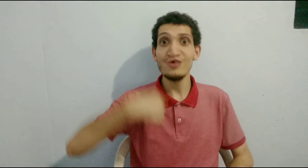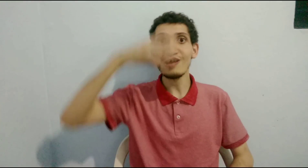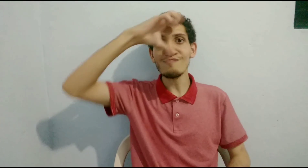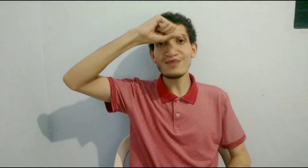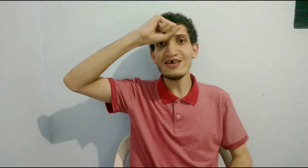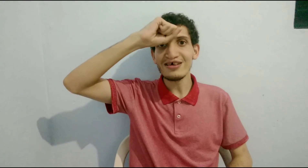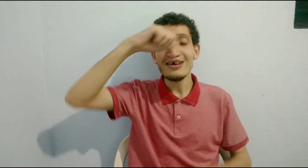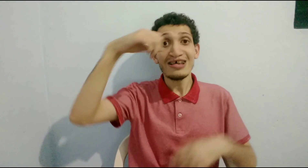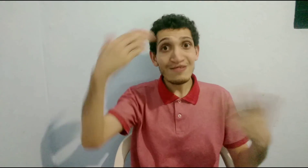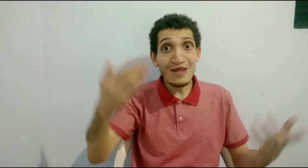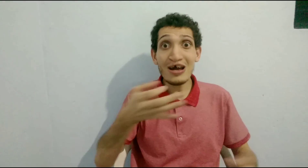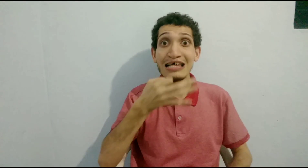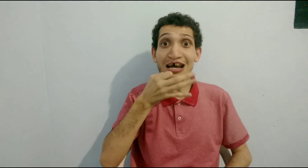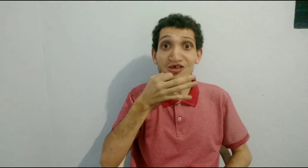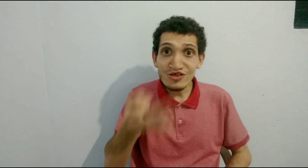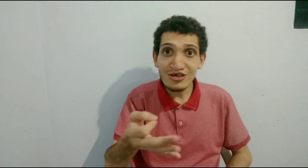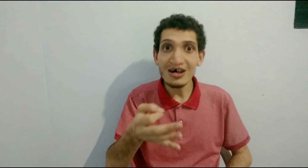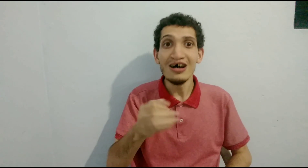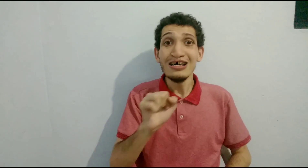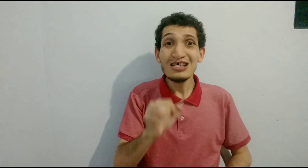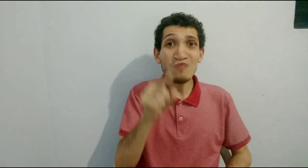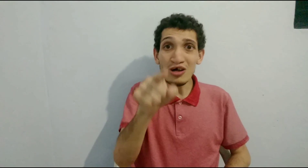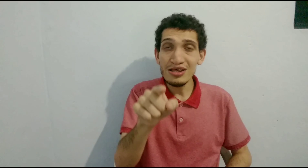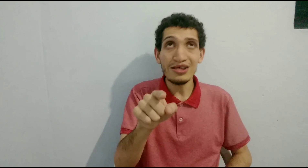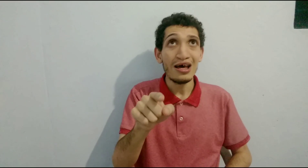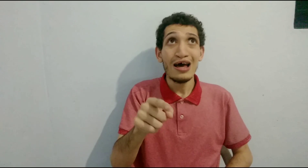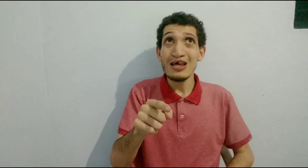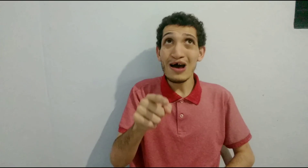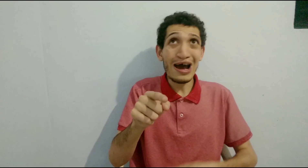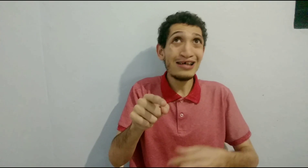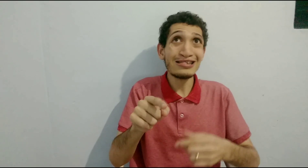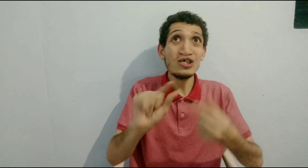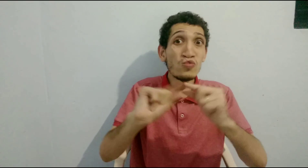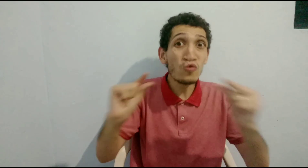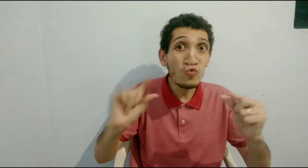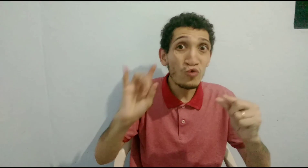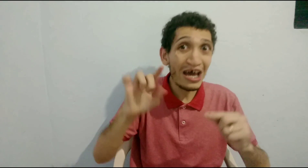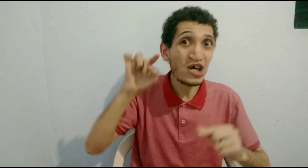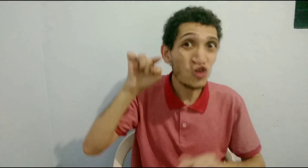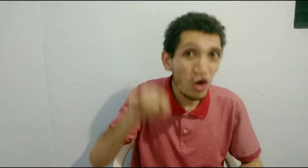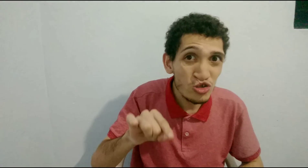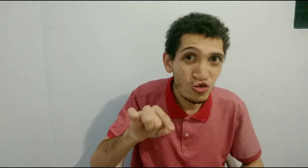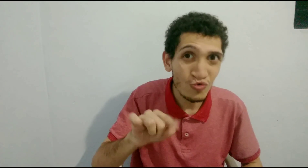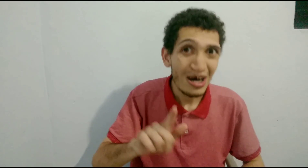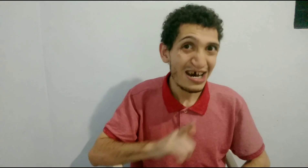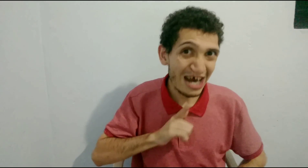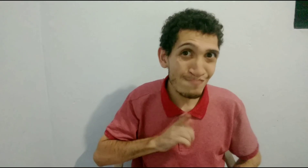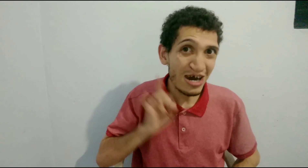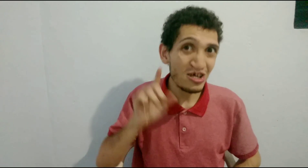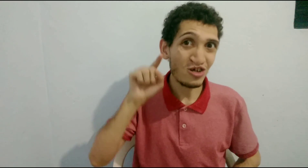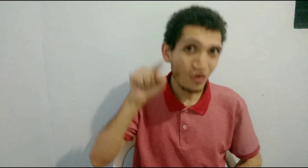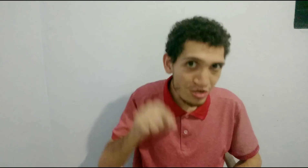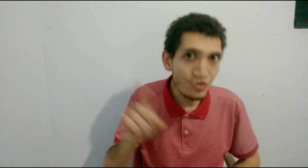eu, aprender. Então, essa a dica. Se você, assim, estrutura é só isso? Gramática é só isso?